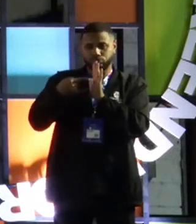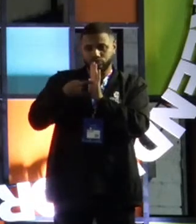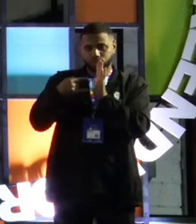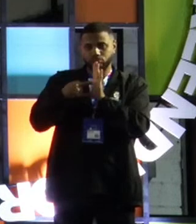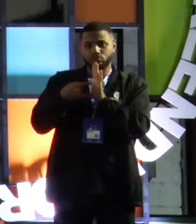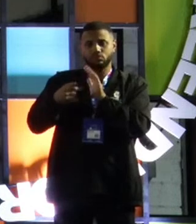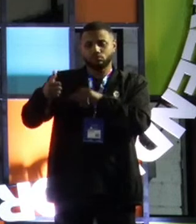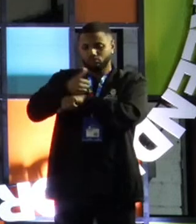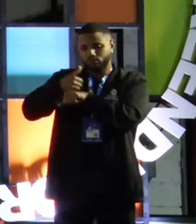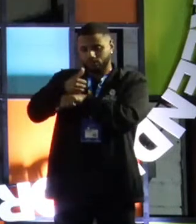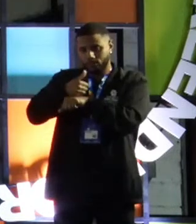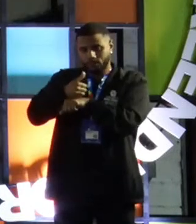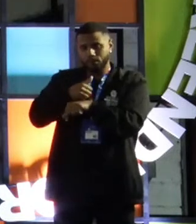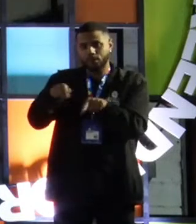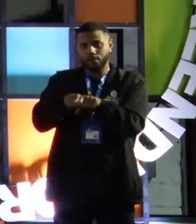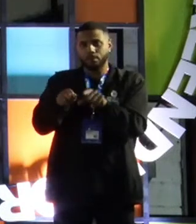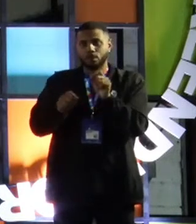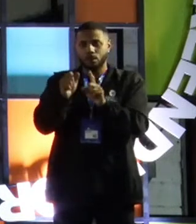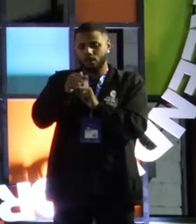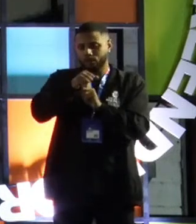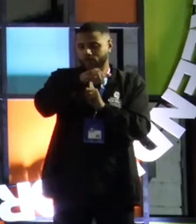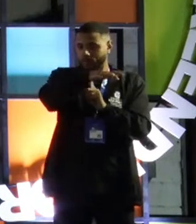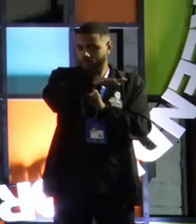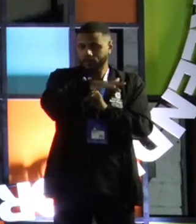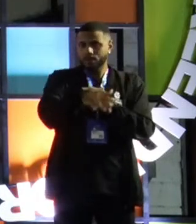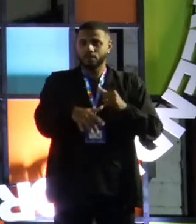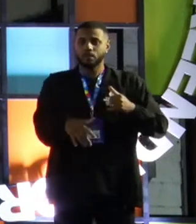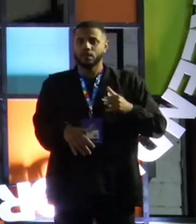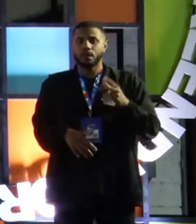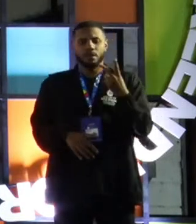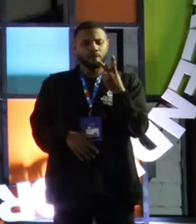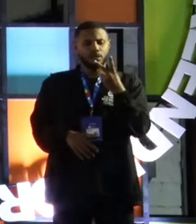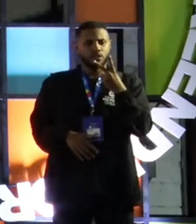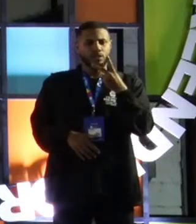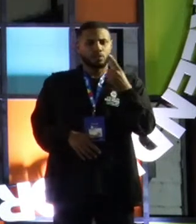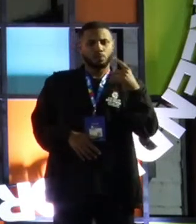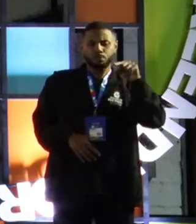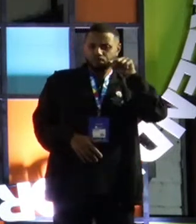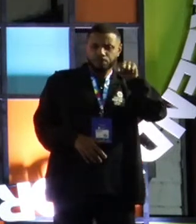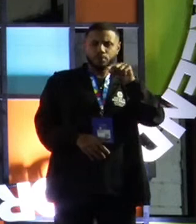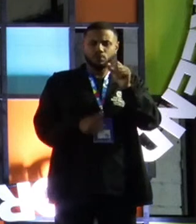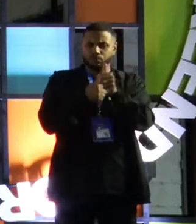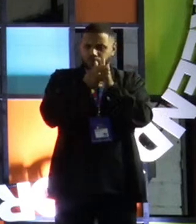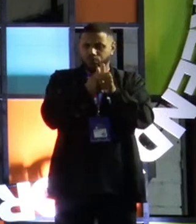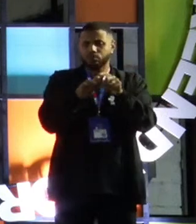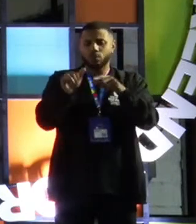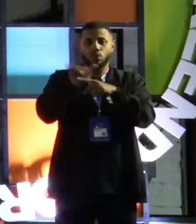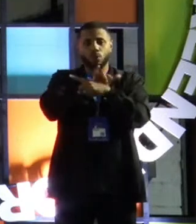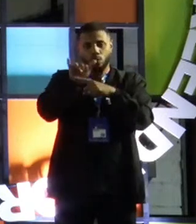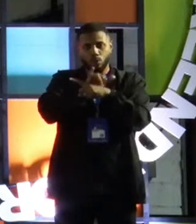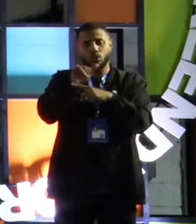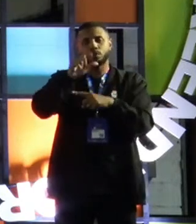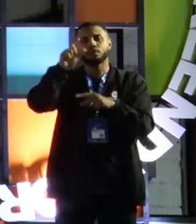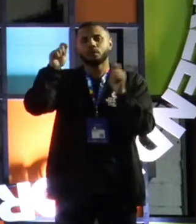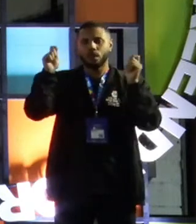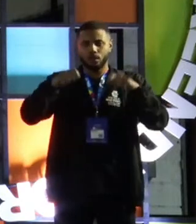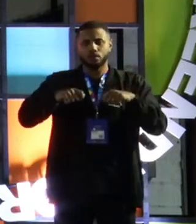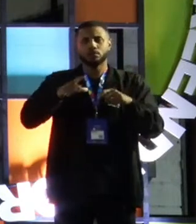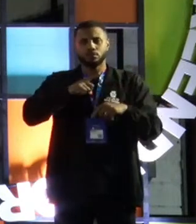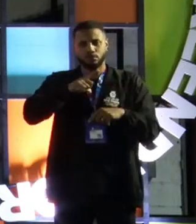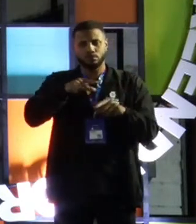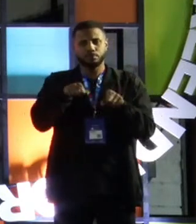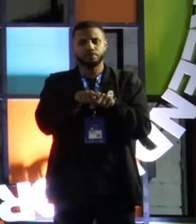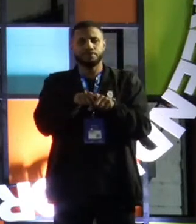ela também é influenciadora digital. Ela deve estar em torno ali dos 20 mil seguidores no Instagram, tem canal no YouTube e tudo mais. Mas ela ainda